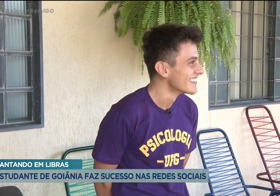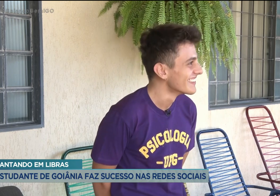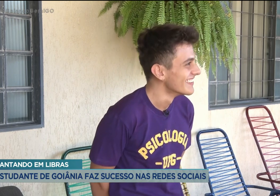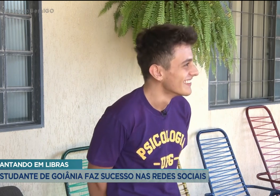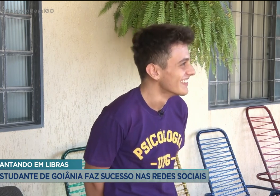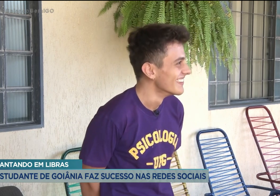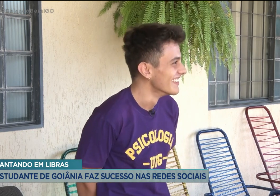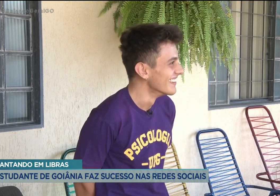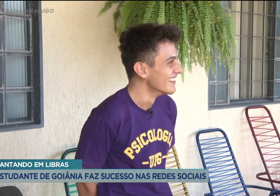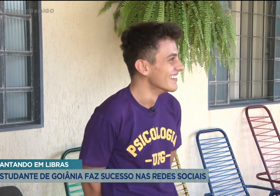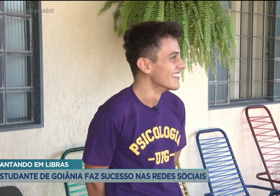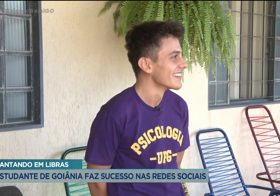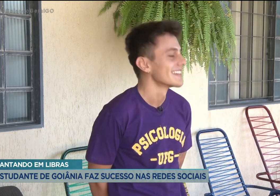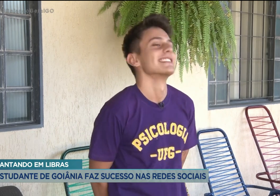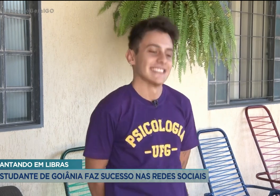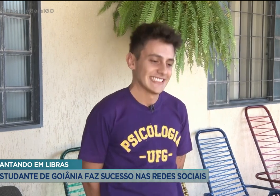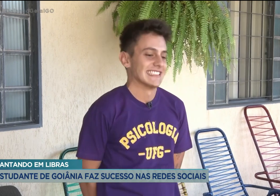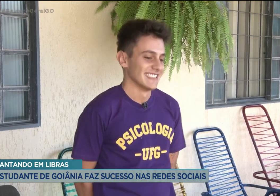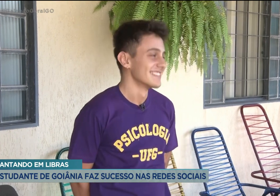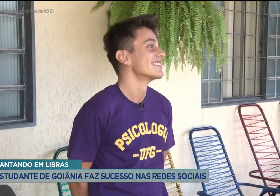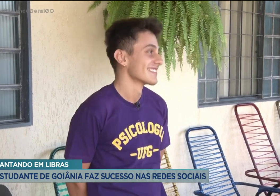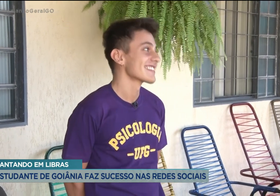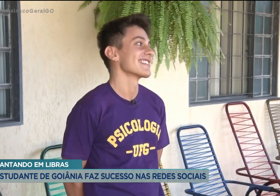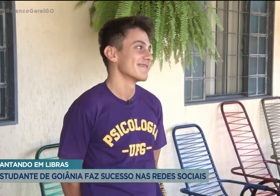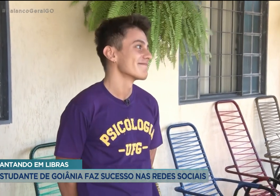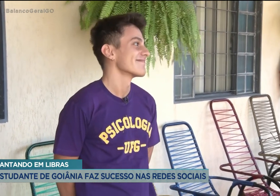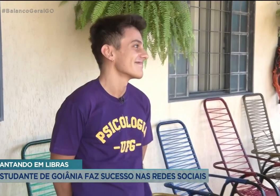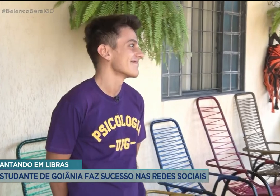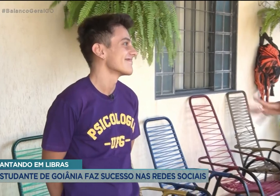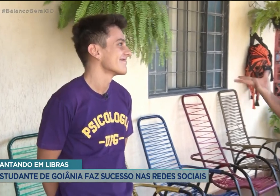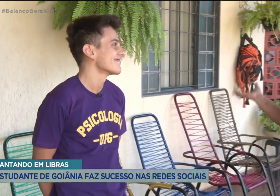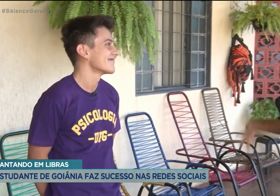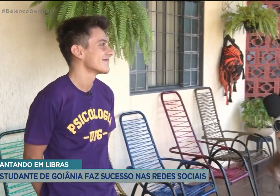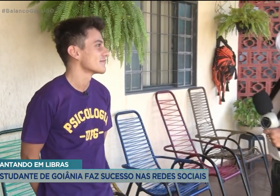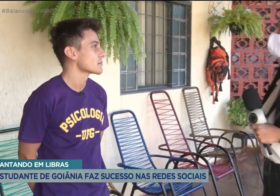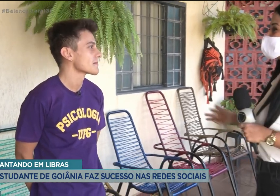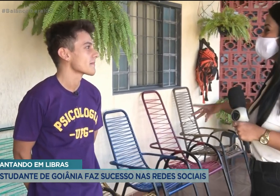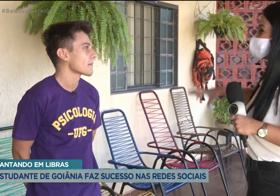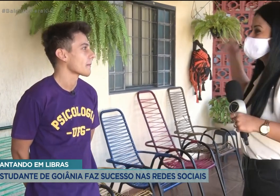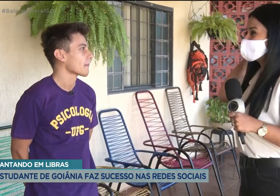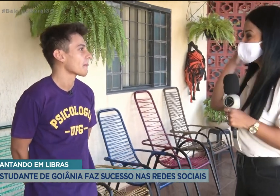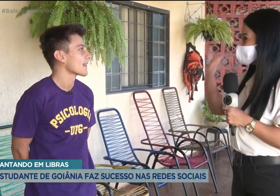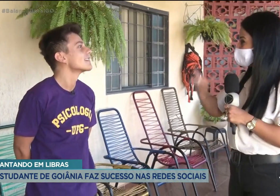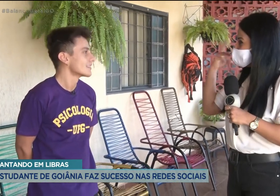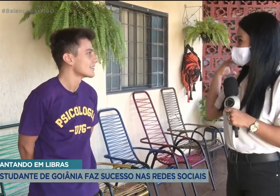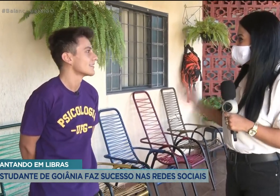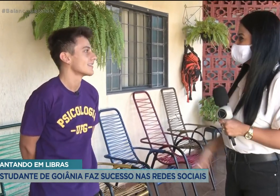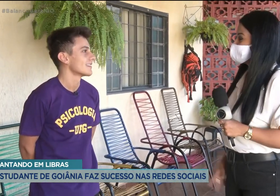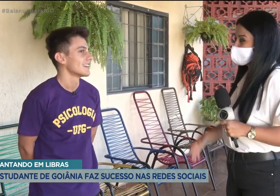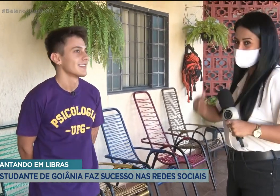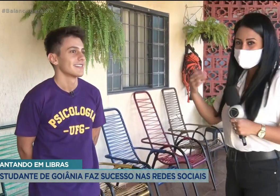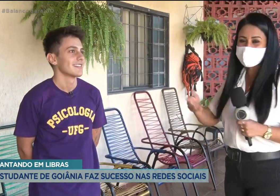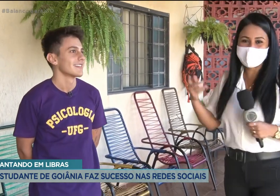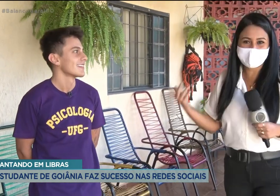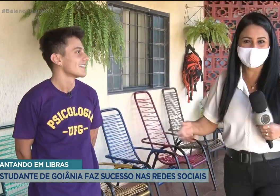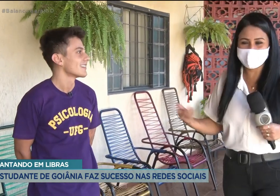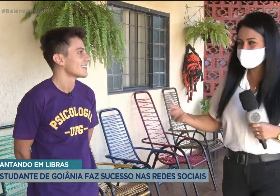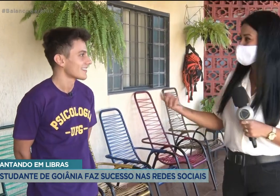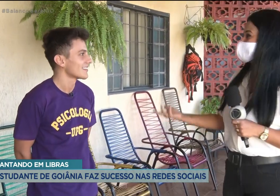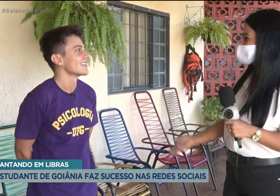Se não fizer, não tá inserido, né, no mundo virtual E como é que foi a ideia, assim, agora eu vou fazer em libras, que é a língua brasileira de sinais,